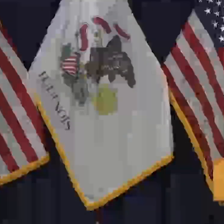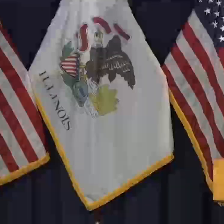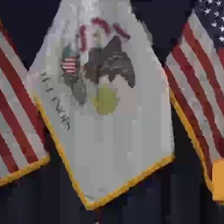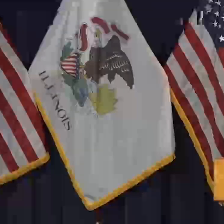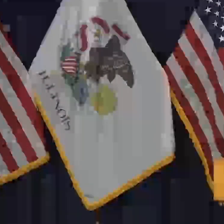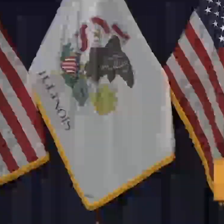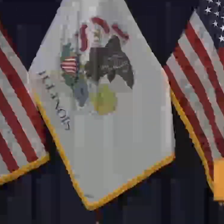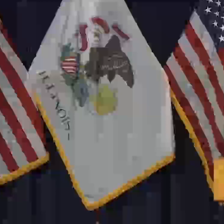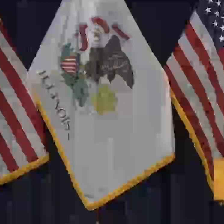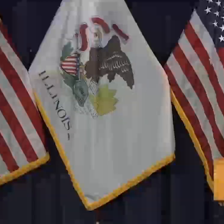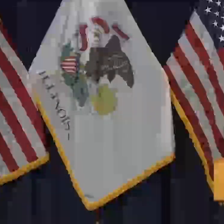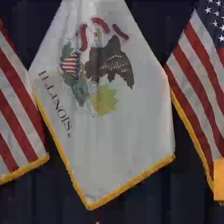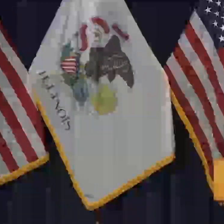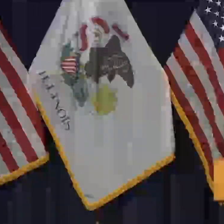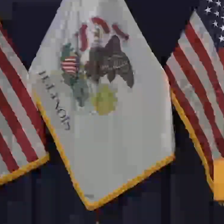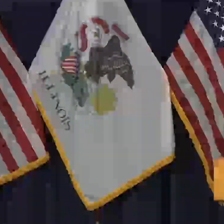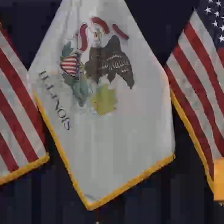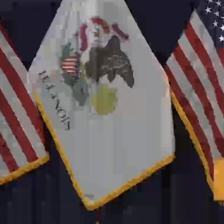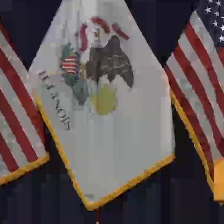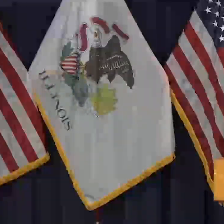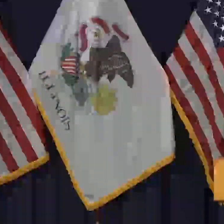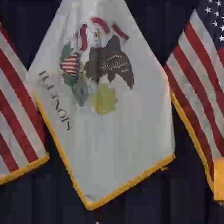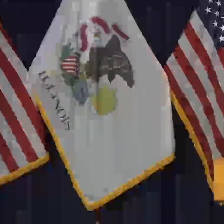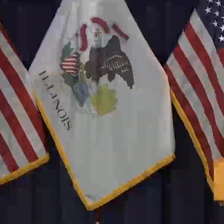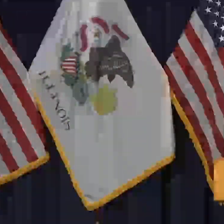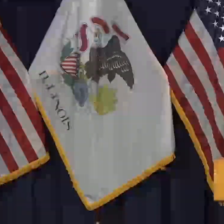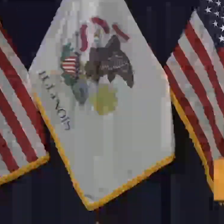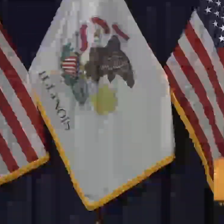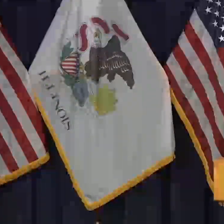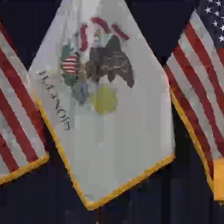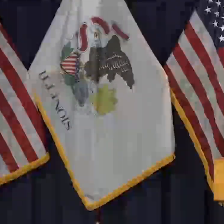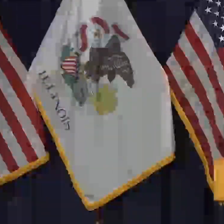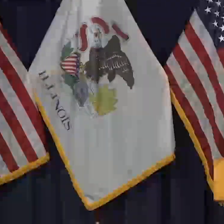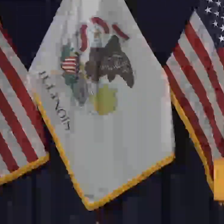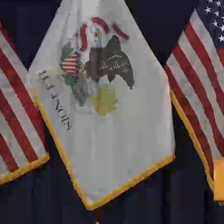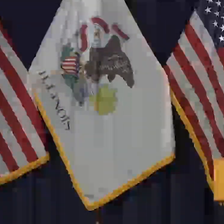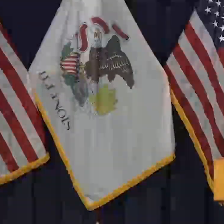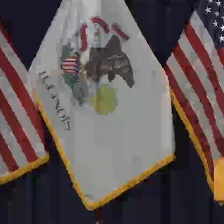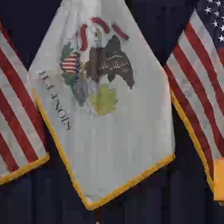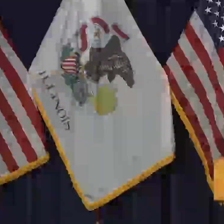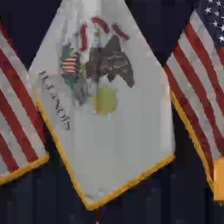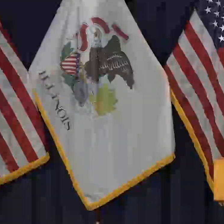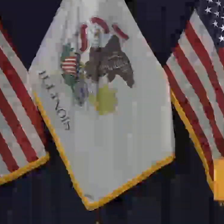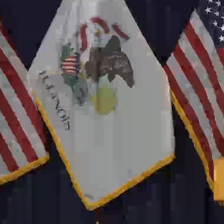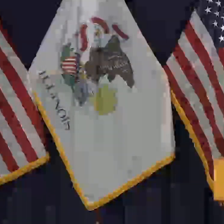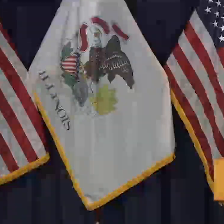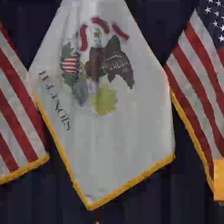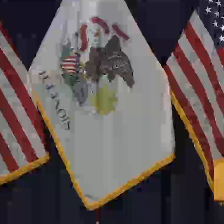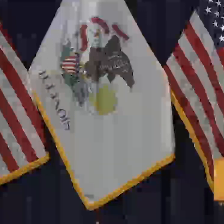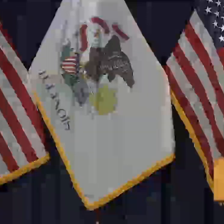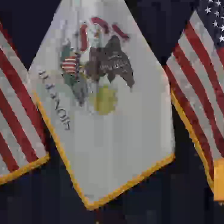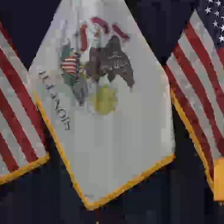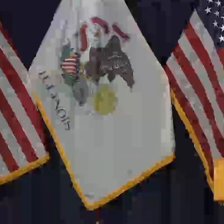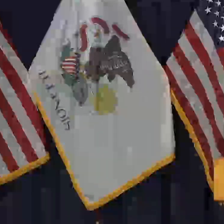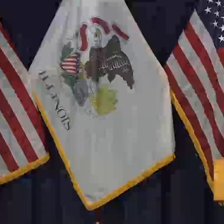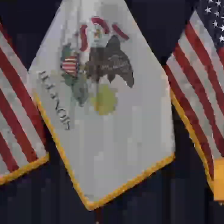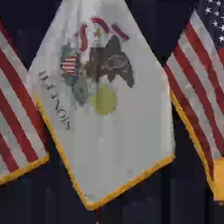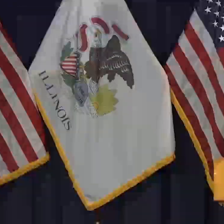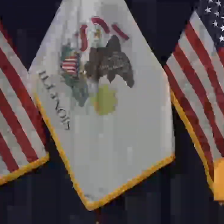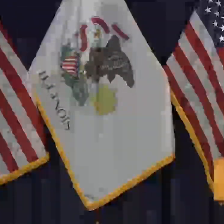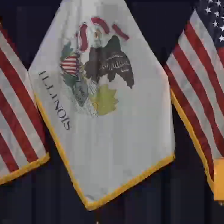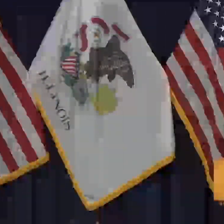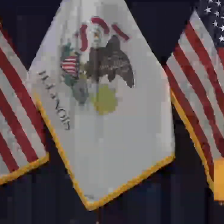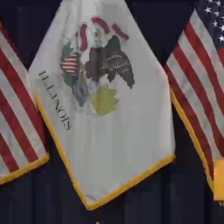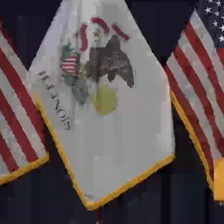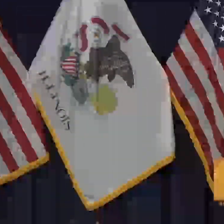1,231 pacientes estaban en la unidad de cuidados intensivos y 780 pacientes estaban en